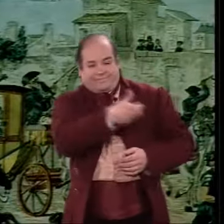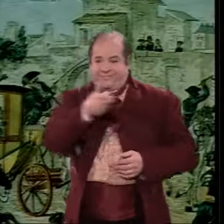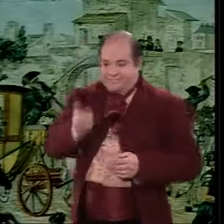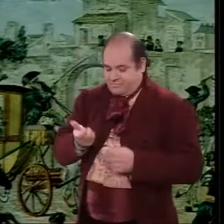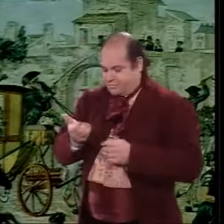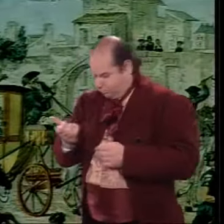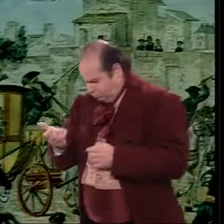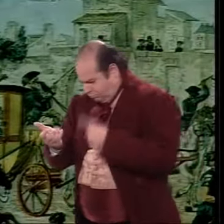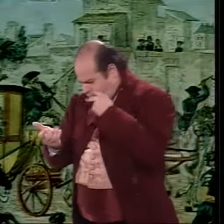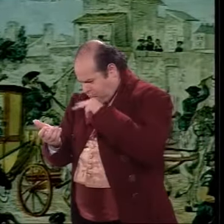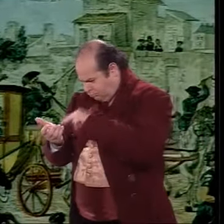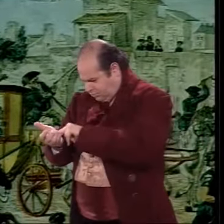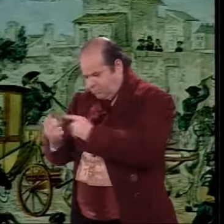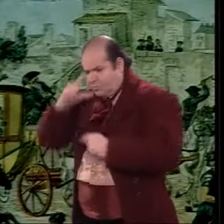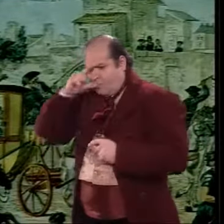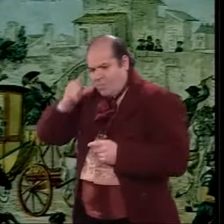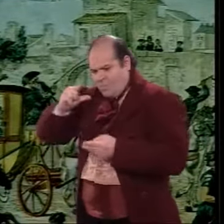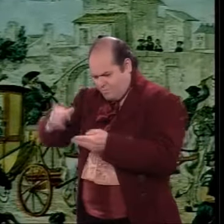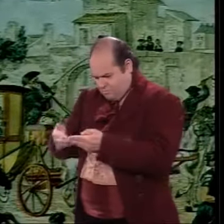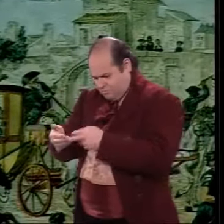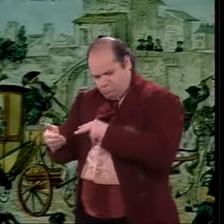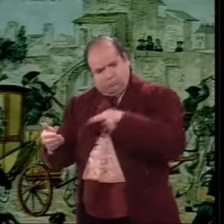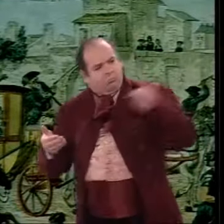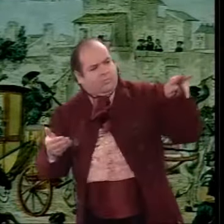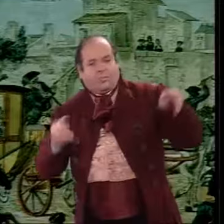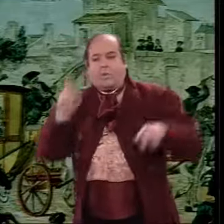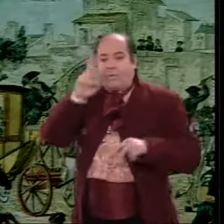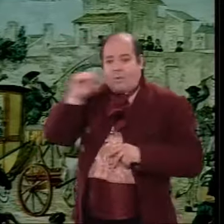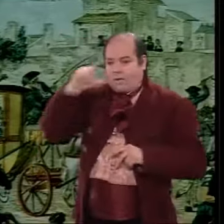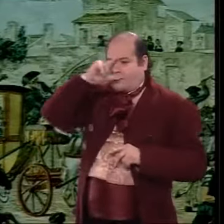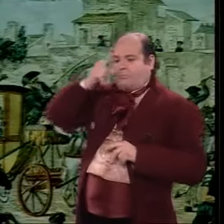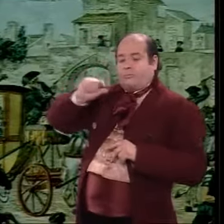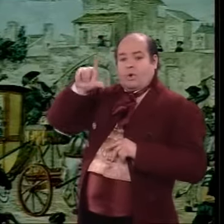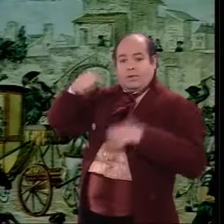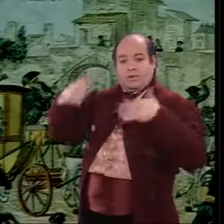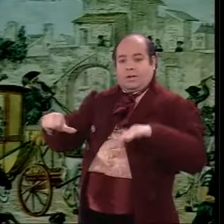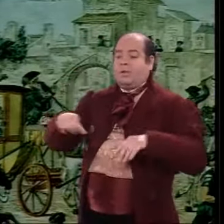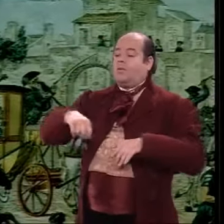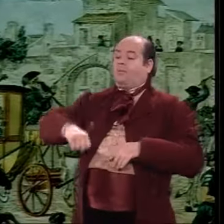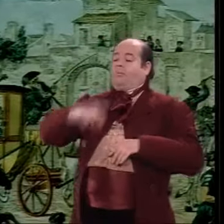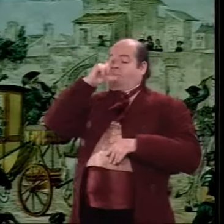son profil, qu'il a comparé avec l'effigie reproduite sur une pièce de monnaie.